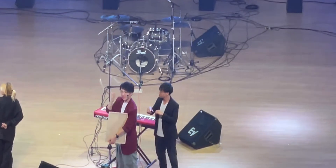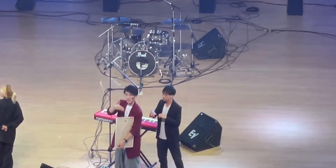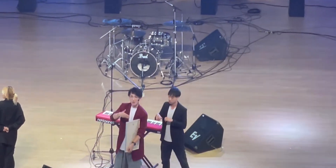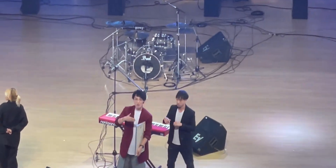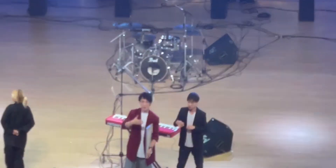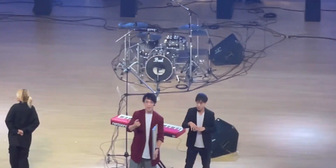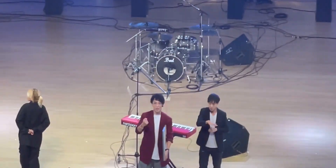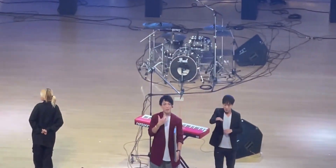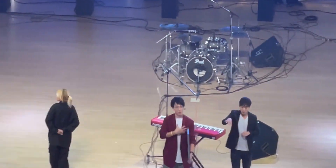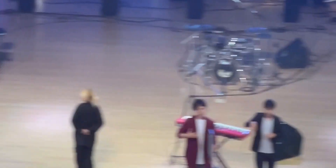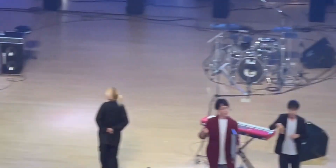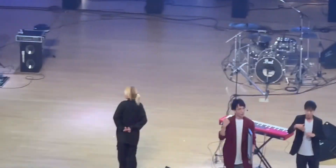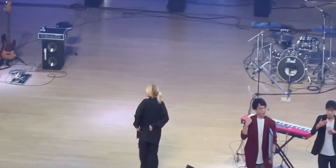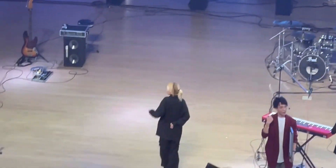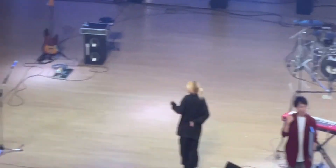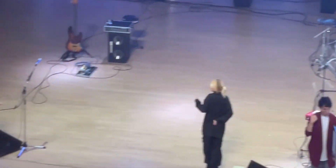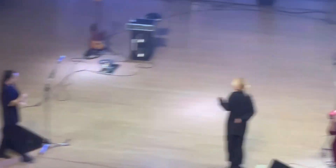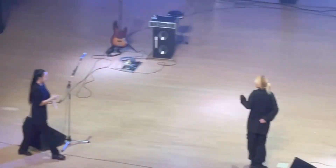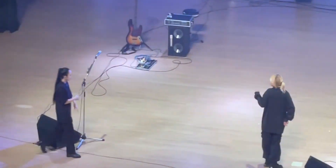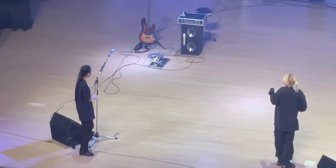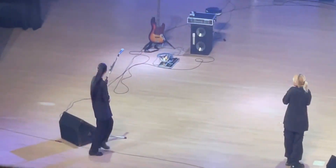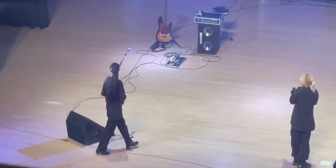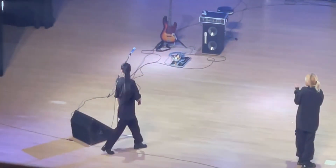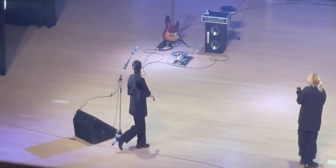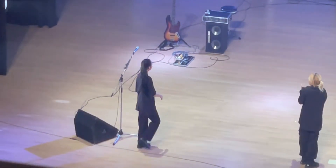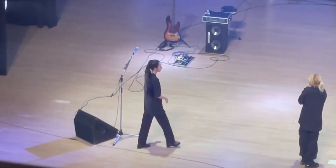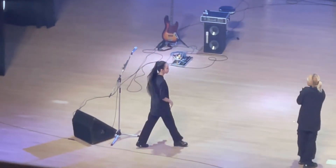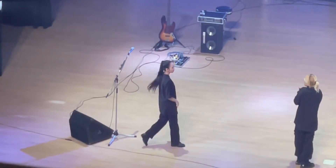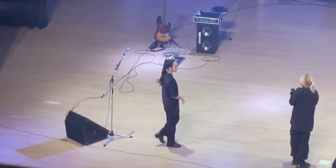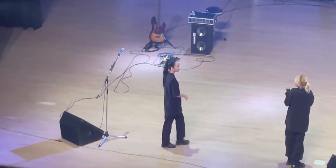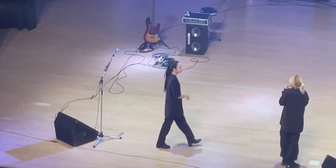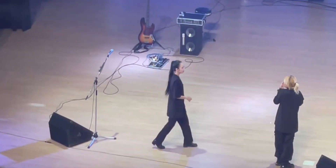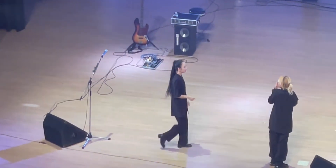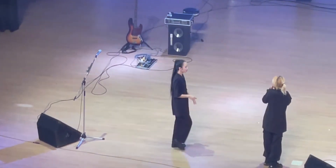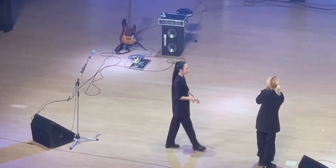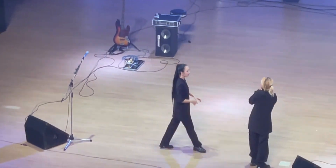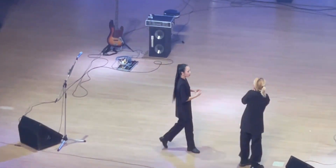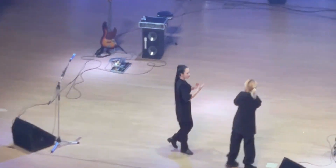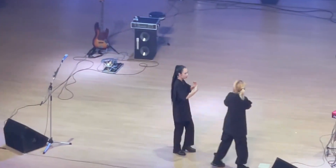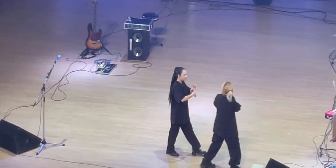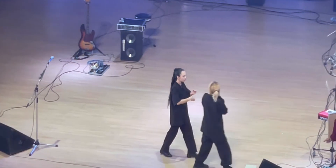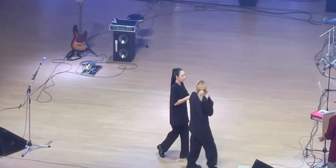皆さん写真撮る体力あります？ある？ただこれ撮ってさ、写しましょうよ。